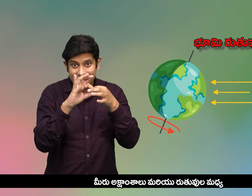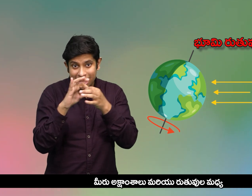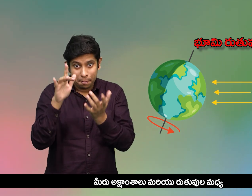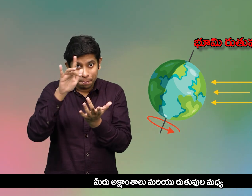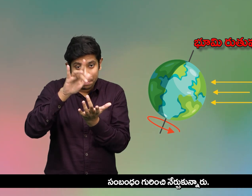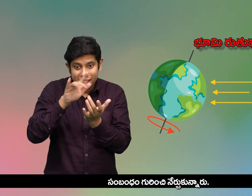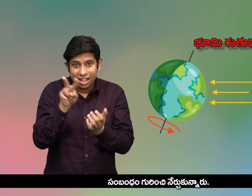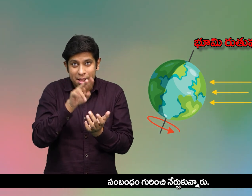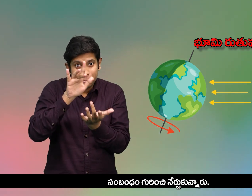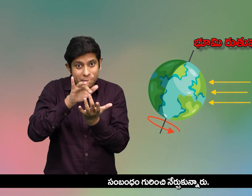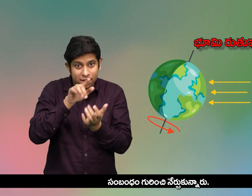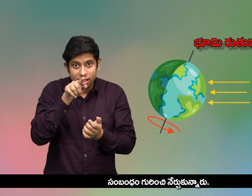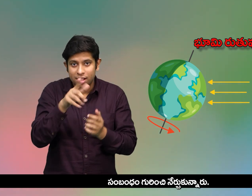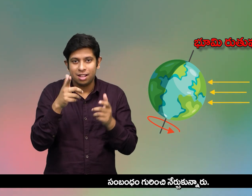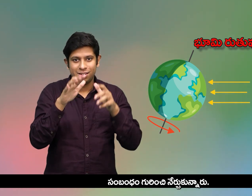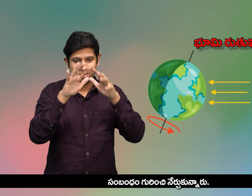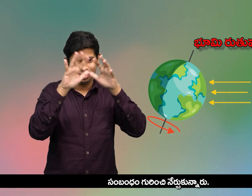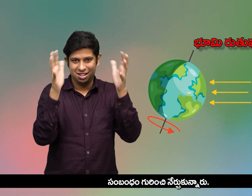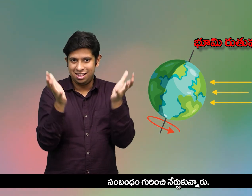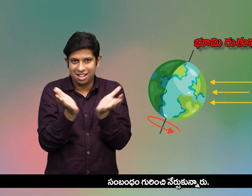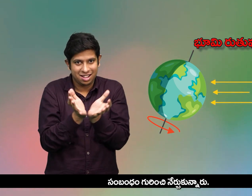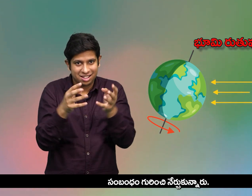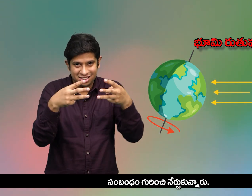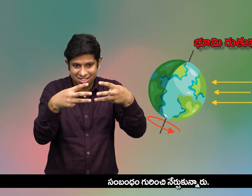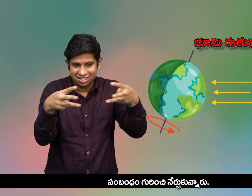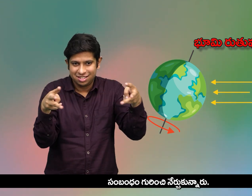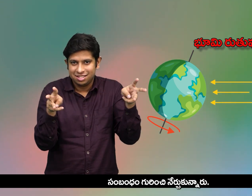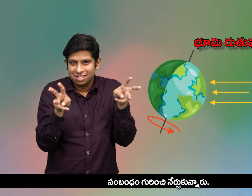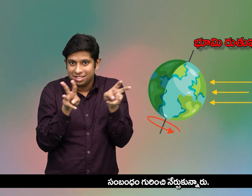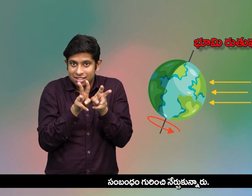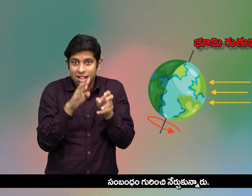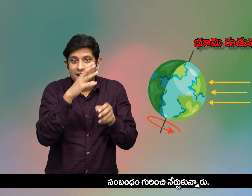మధ్య సంబంధం గురించి నేర్చుకున్నారు.